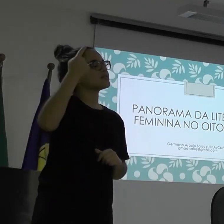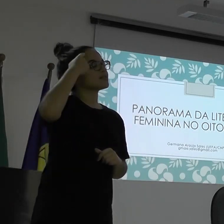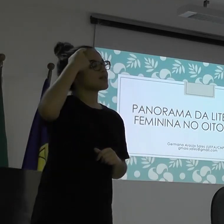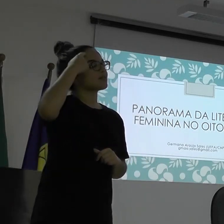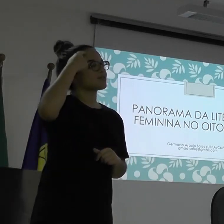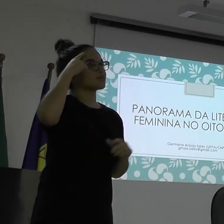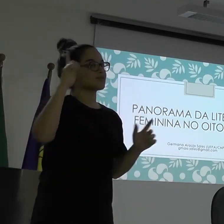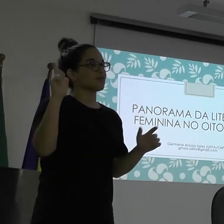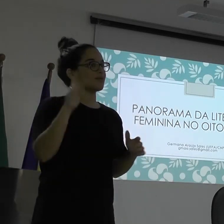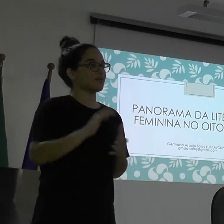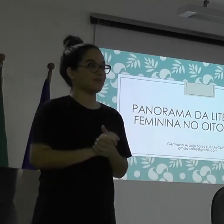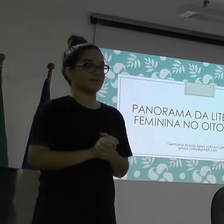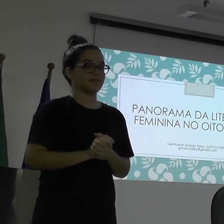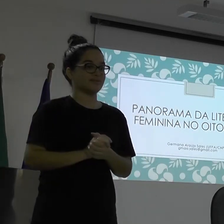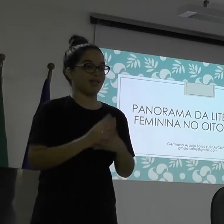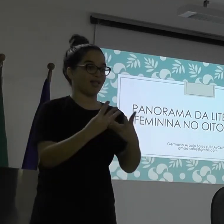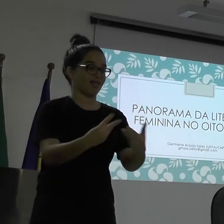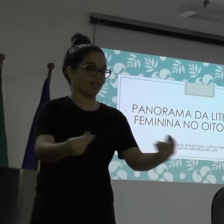água abaixo.